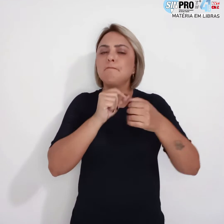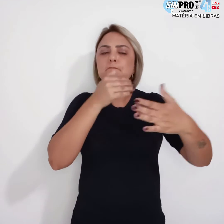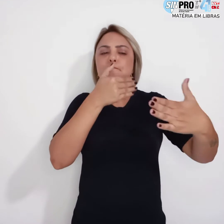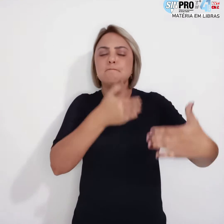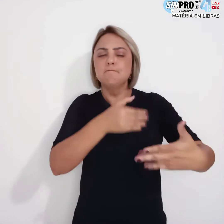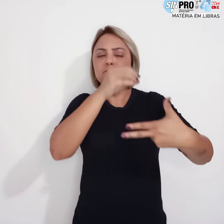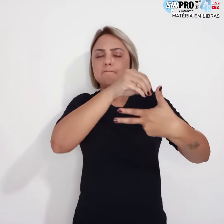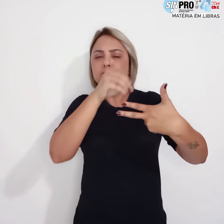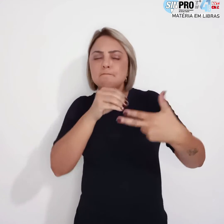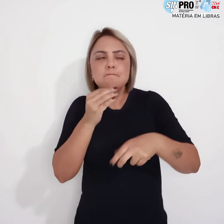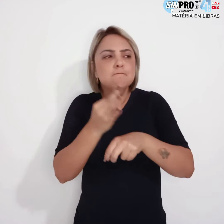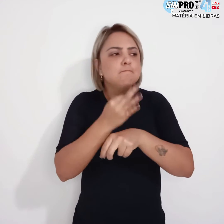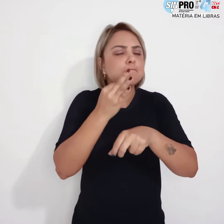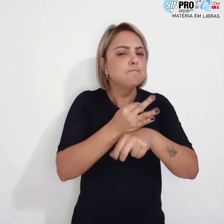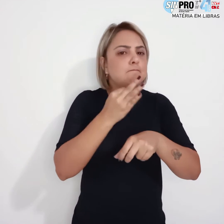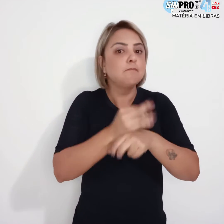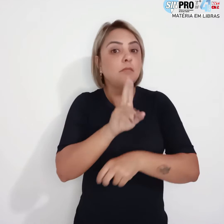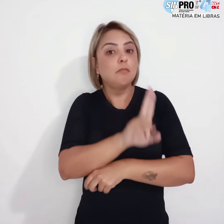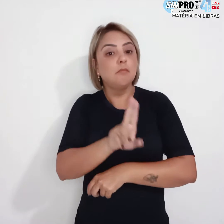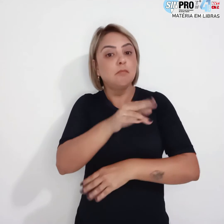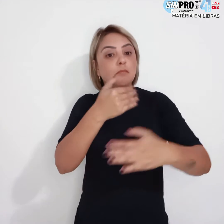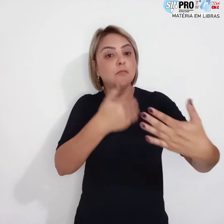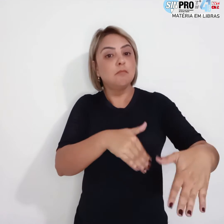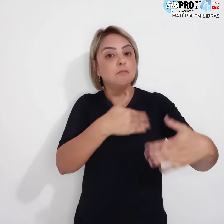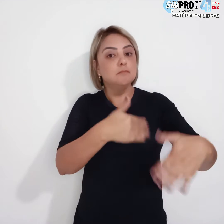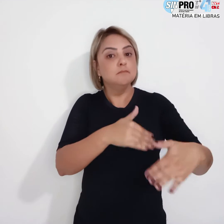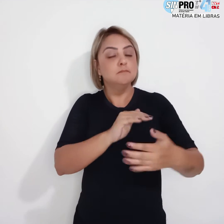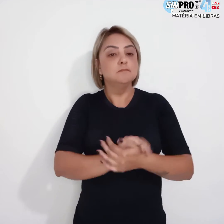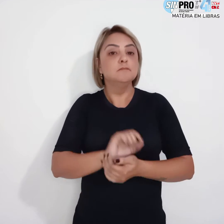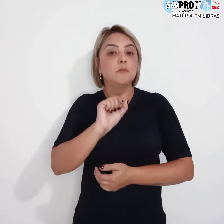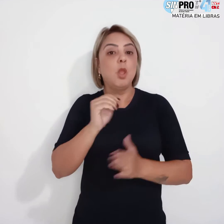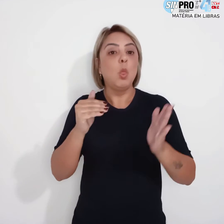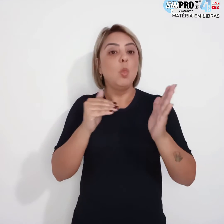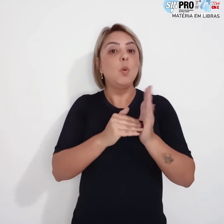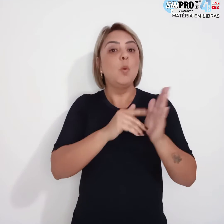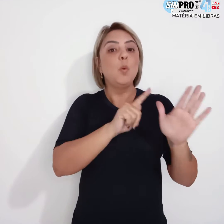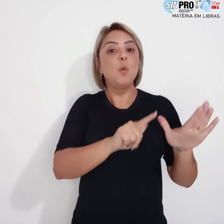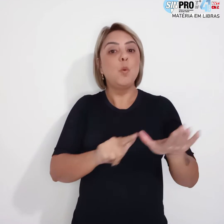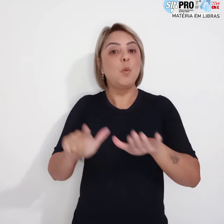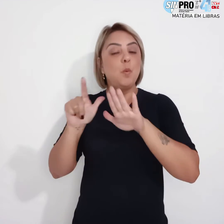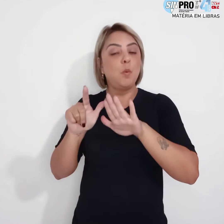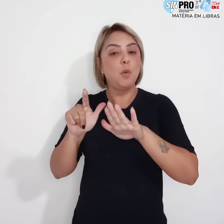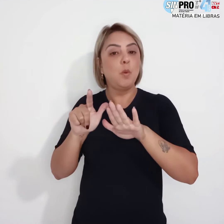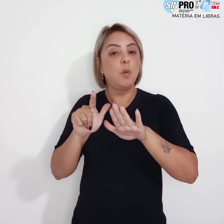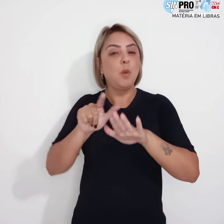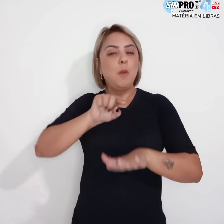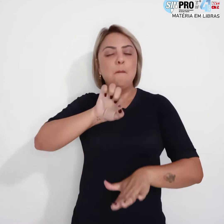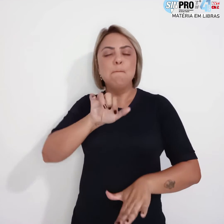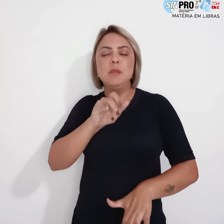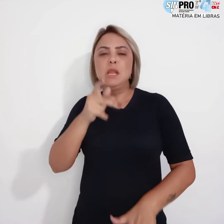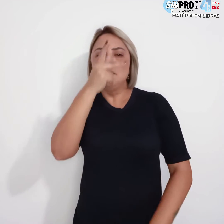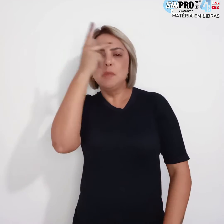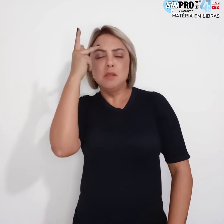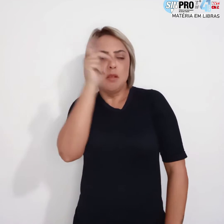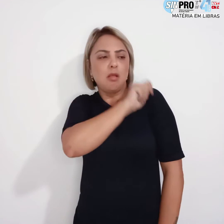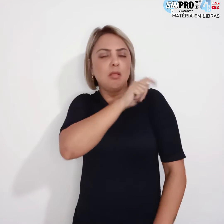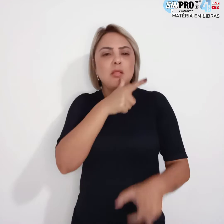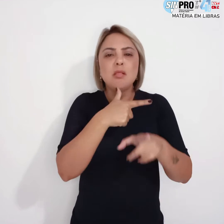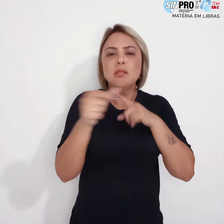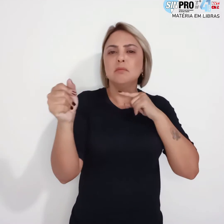a insistência em aplicar as provas. No último final de semana, milhares de pessoas saíram de suas casas